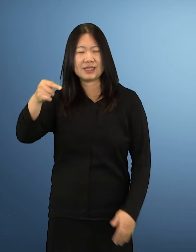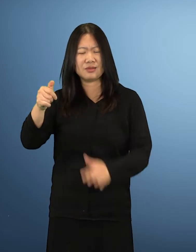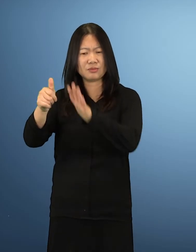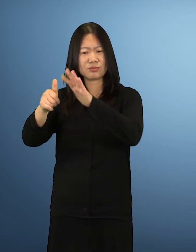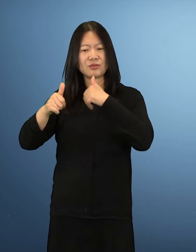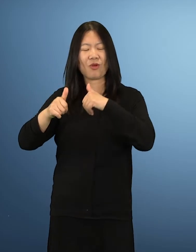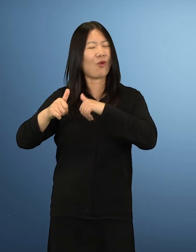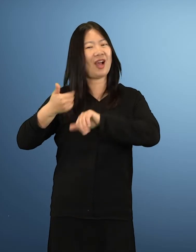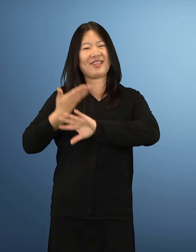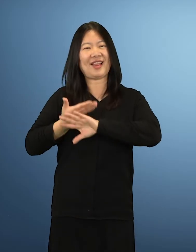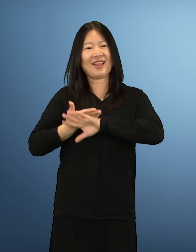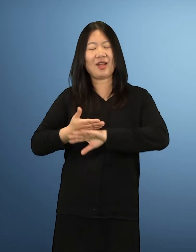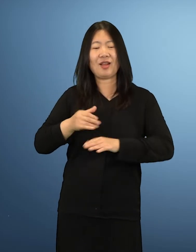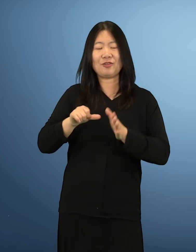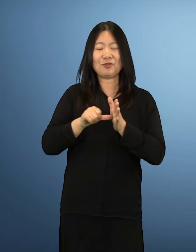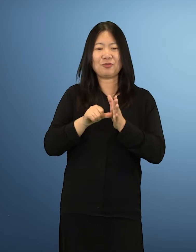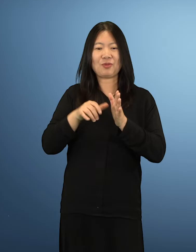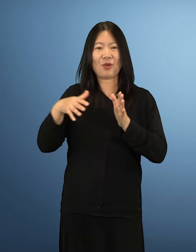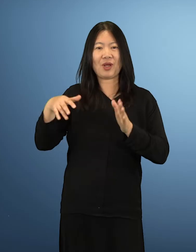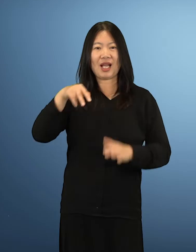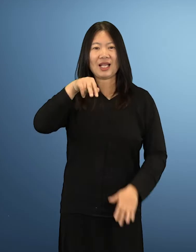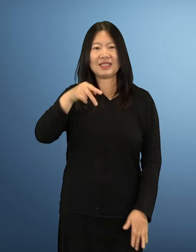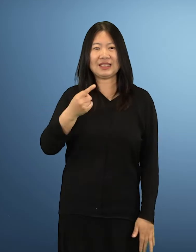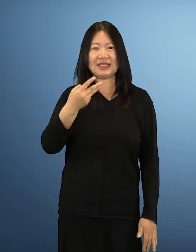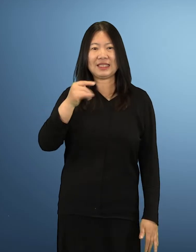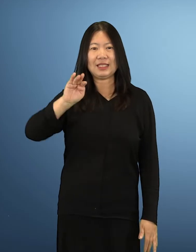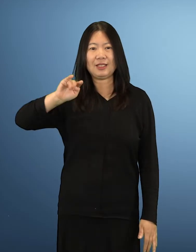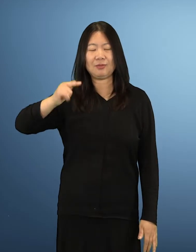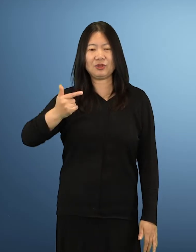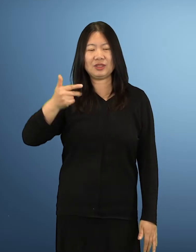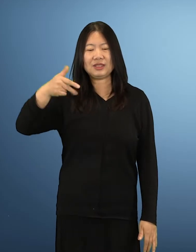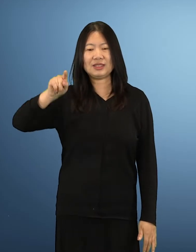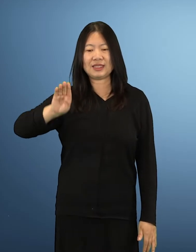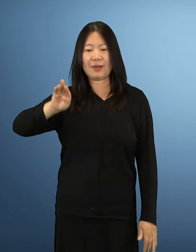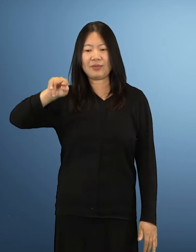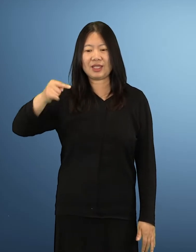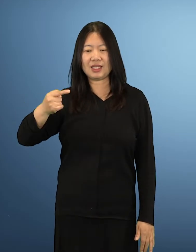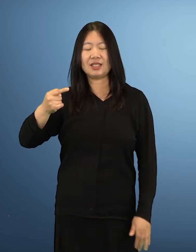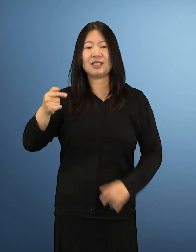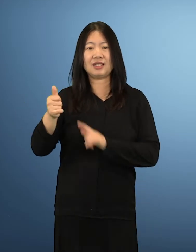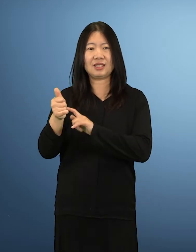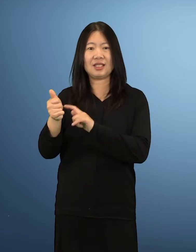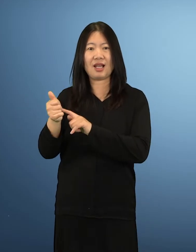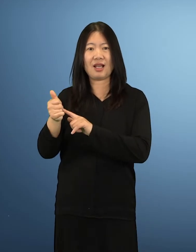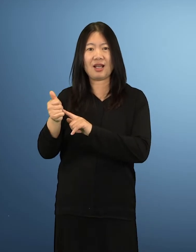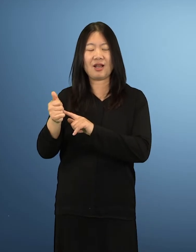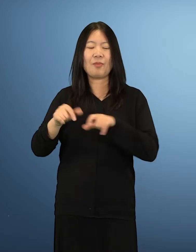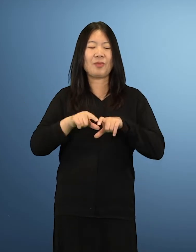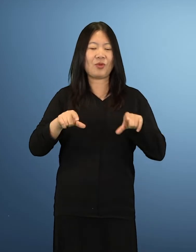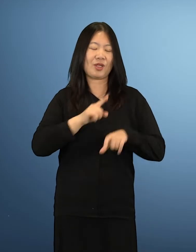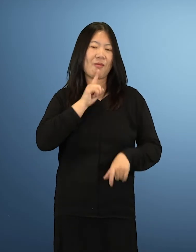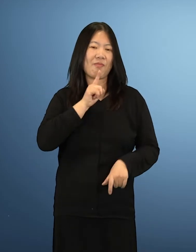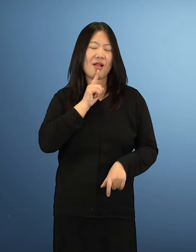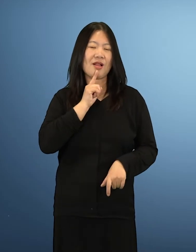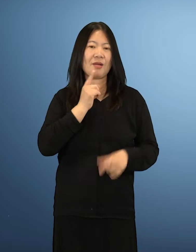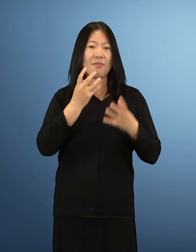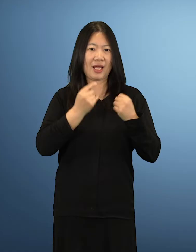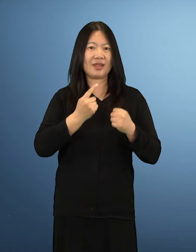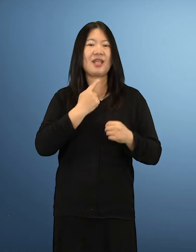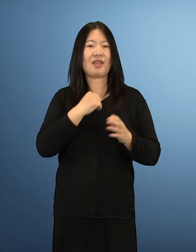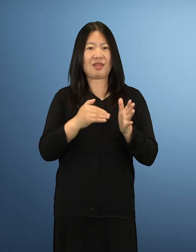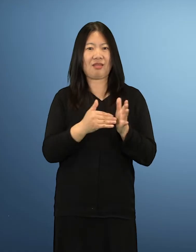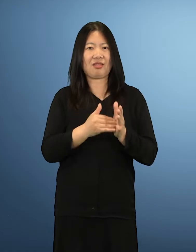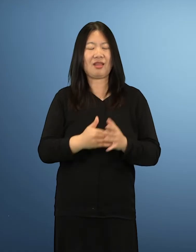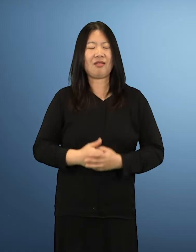아니더라고요. 그 유명한 스티브 잡스 그분도 평소에 그런 이야기를